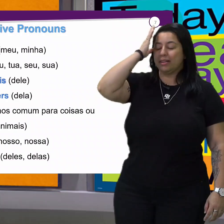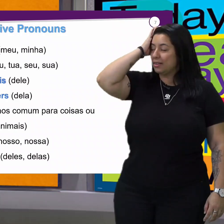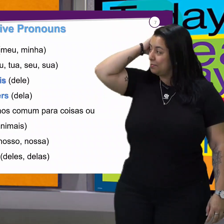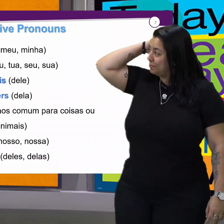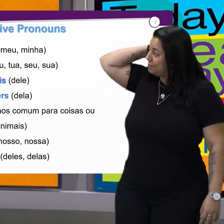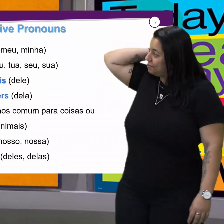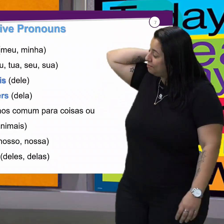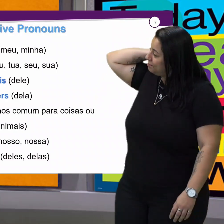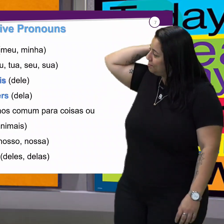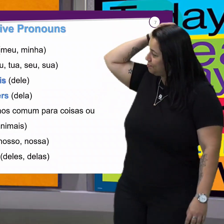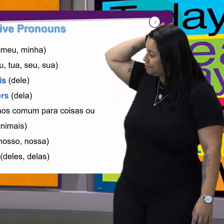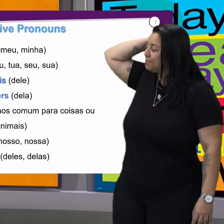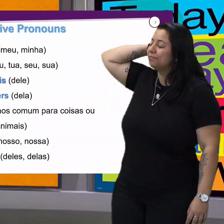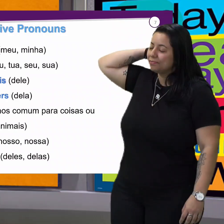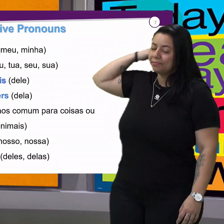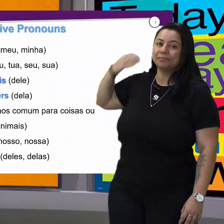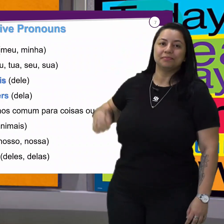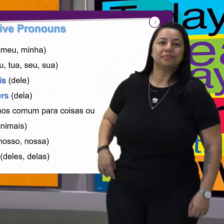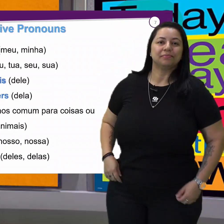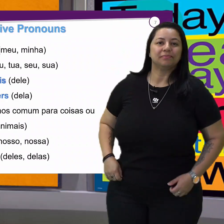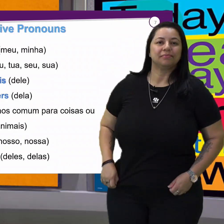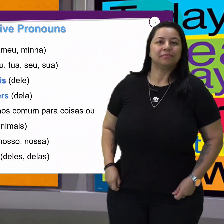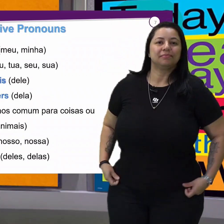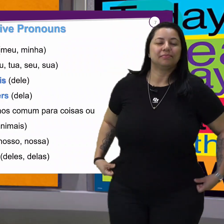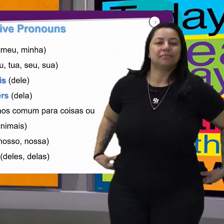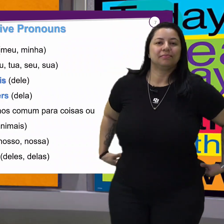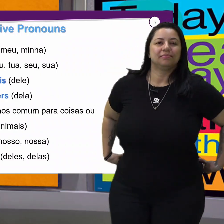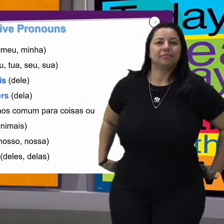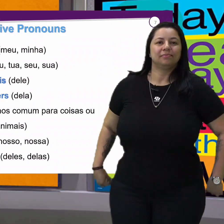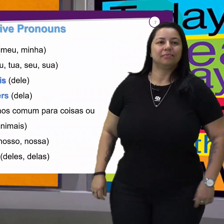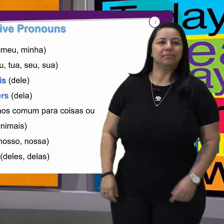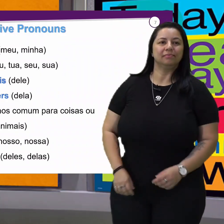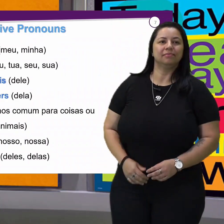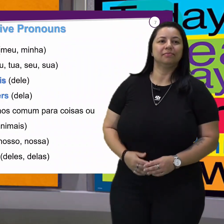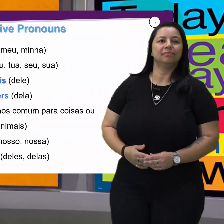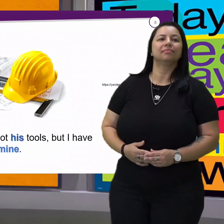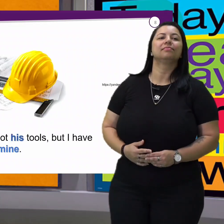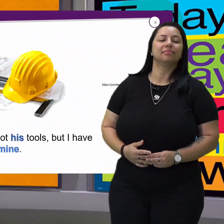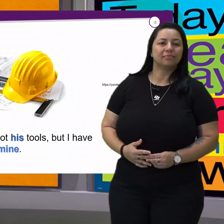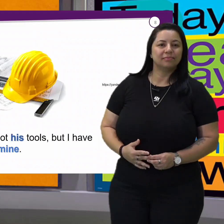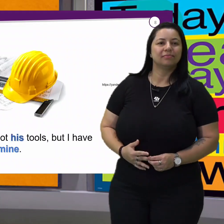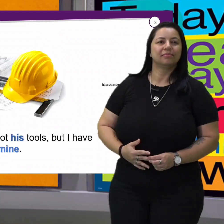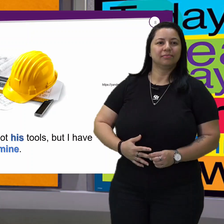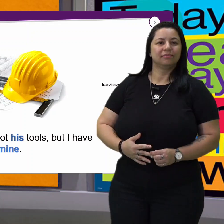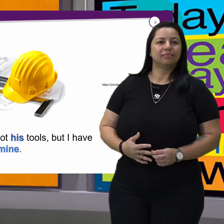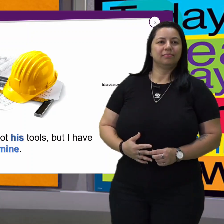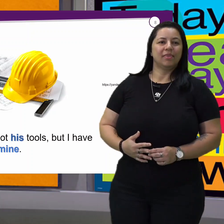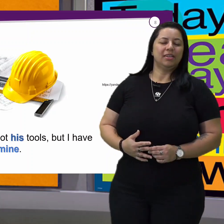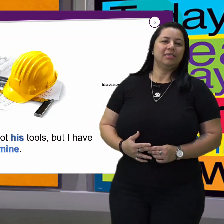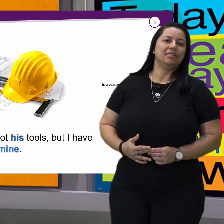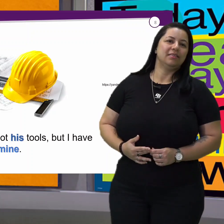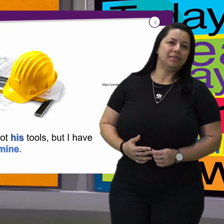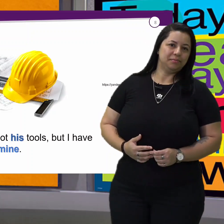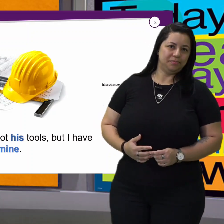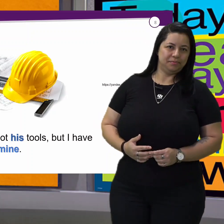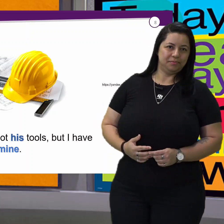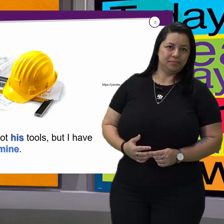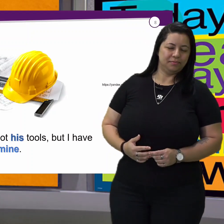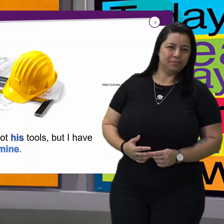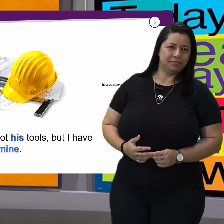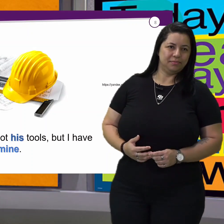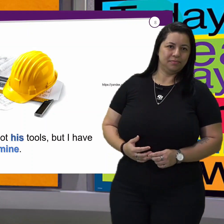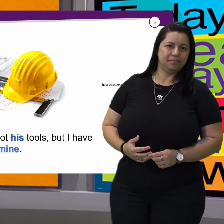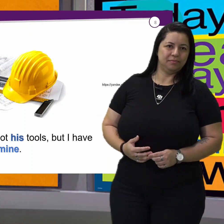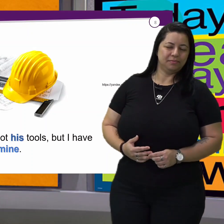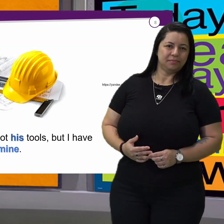meu, minha, teu, tua, seu, sua, dele, dela, nosso, vosso, vossa e assim por diante. Olha lá, temos uma frase aqui.